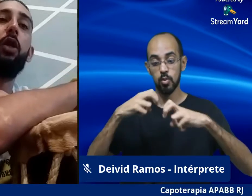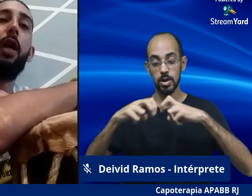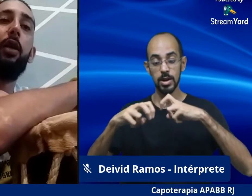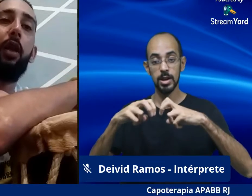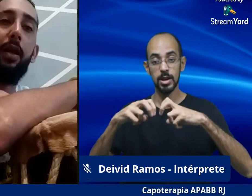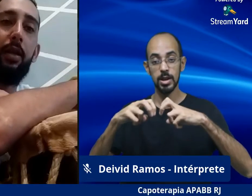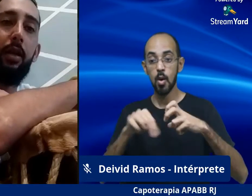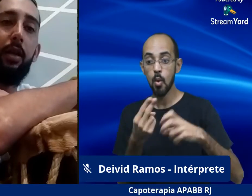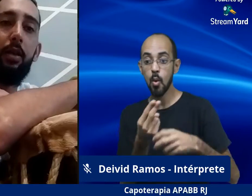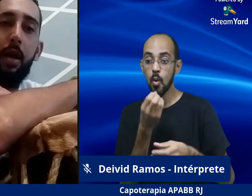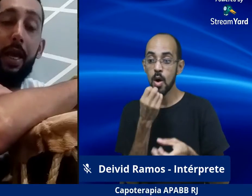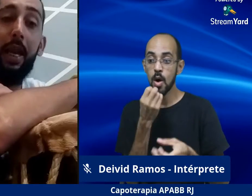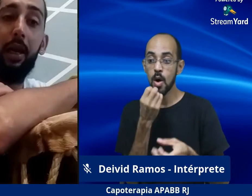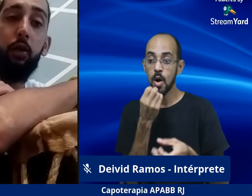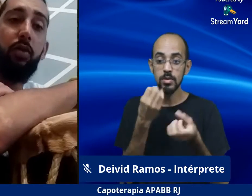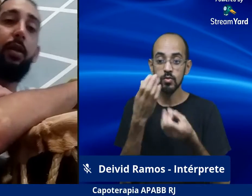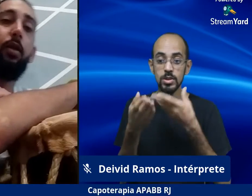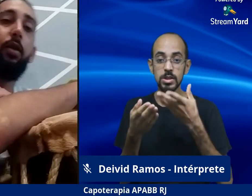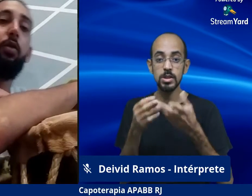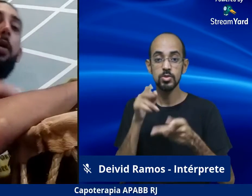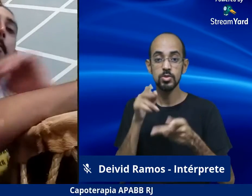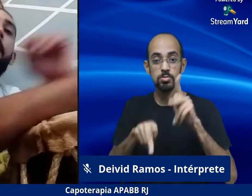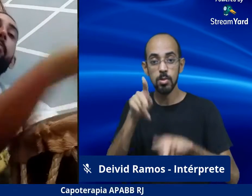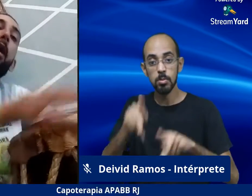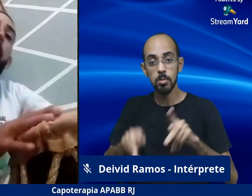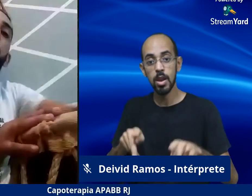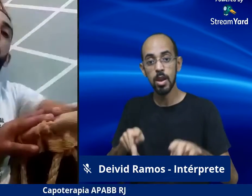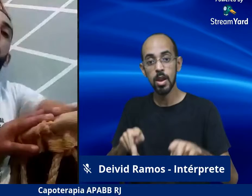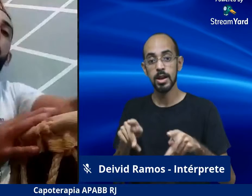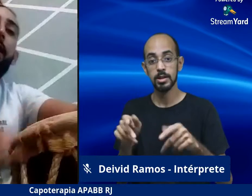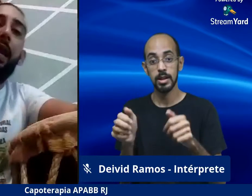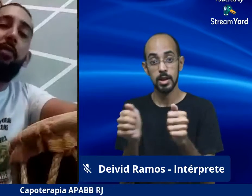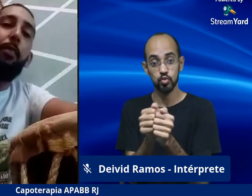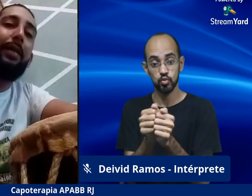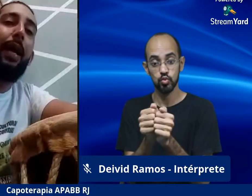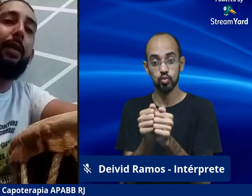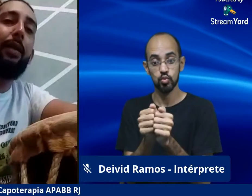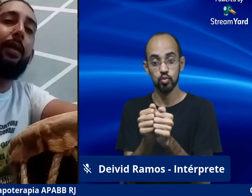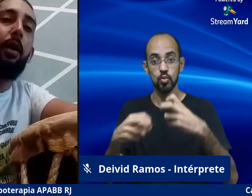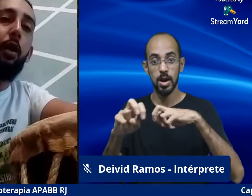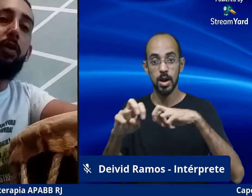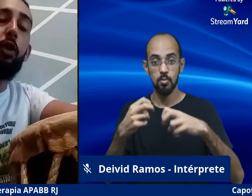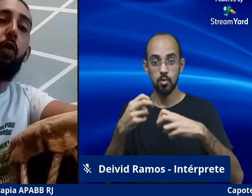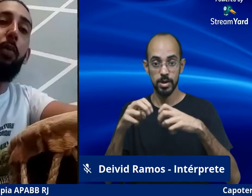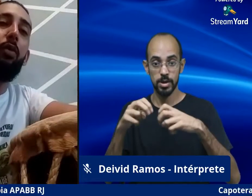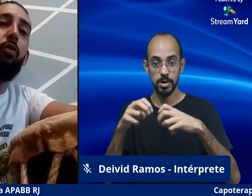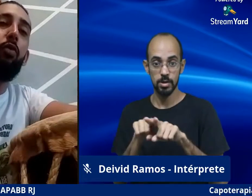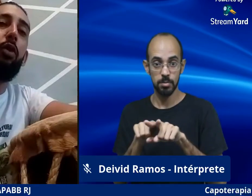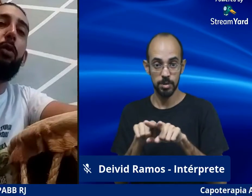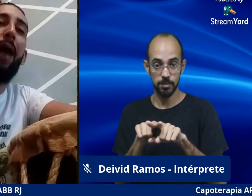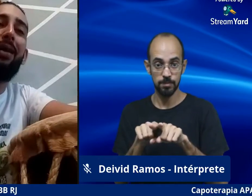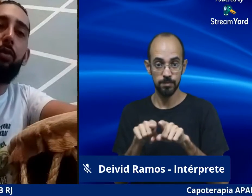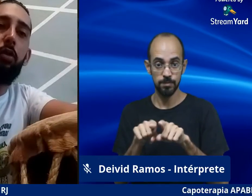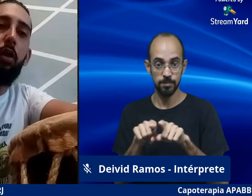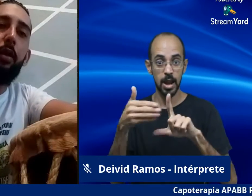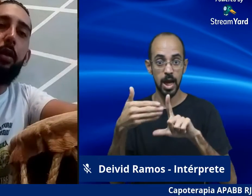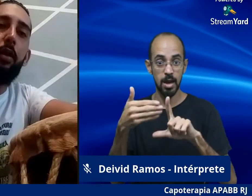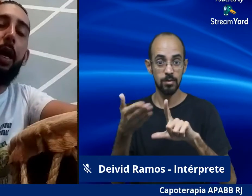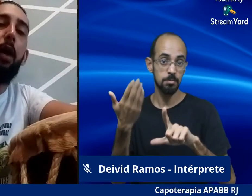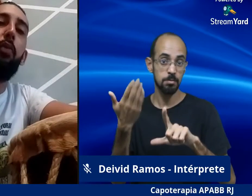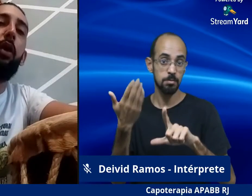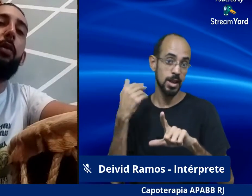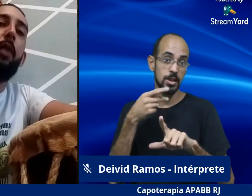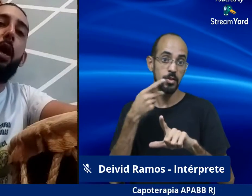manifestações que elas trazem, que ela traz consigo, né? Eu falei na live passada que os instrumentos básicos